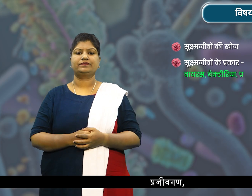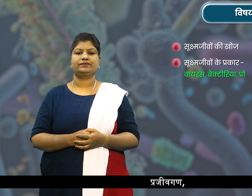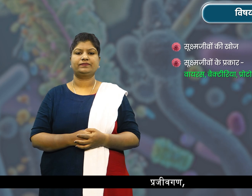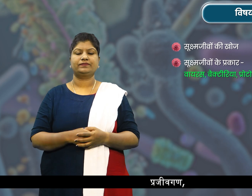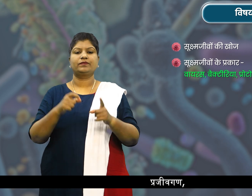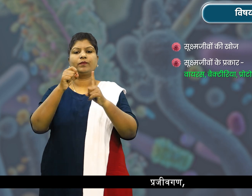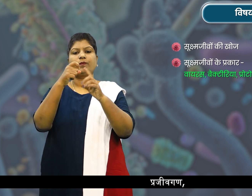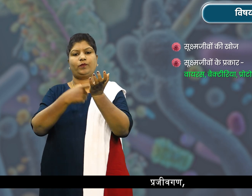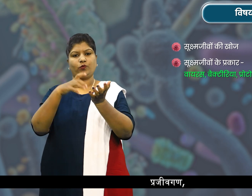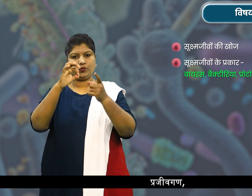प्रजीवगन,